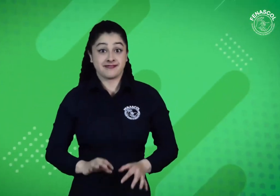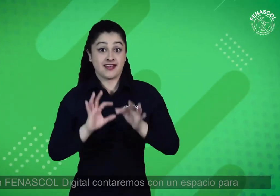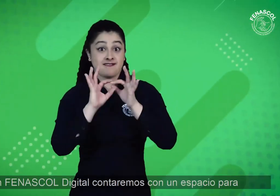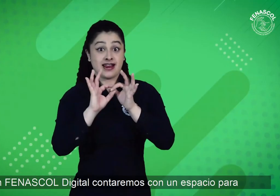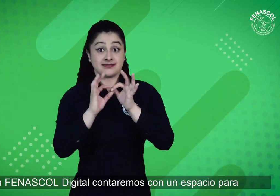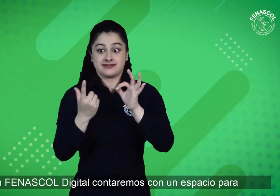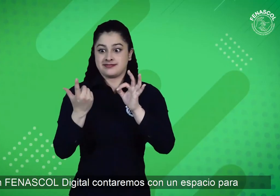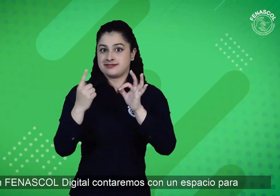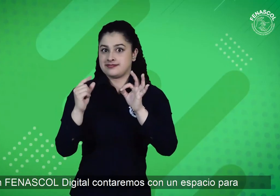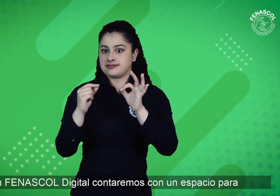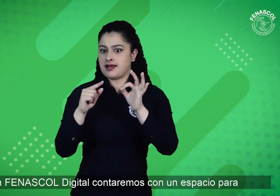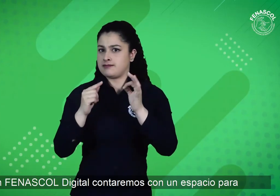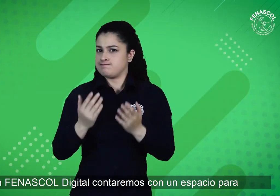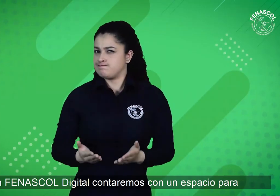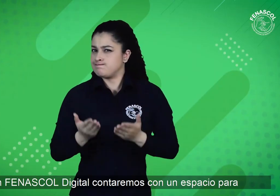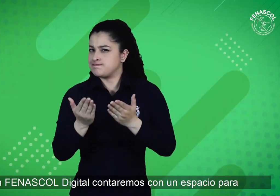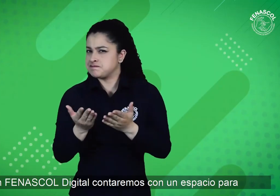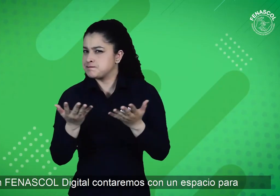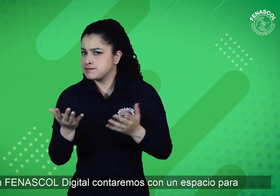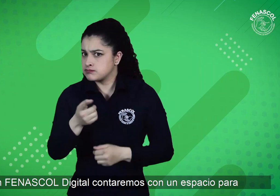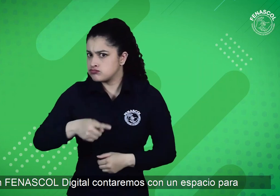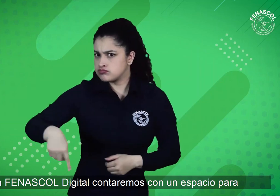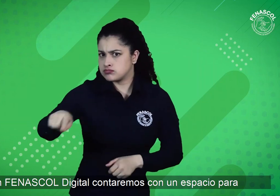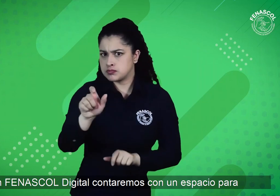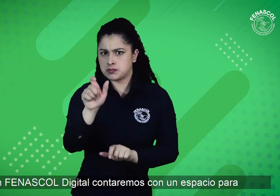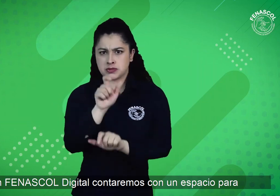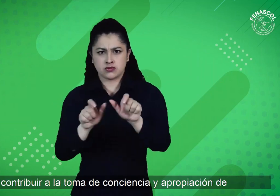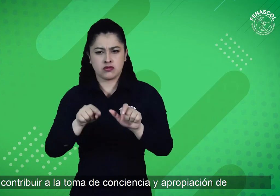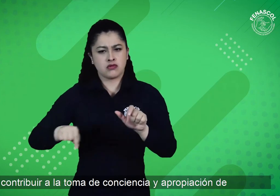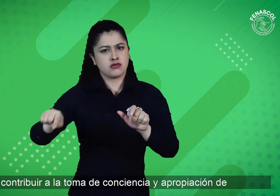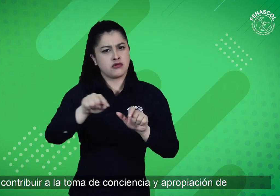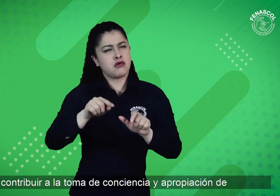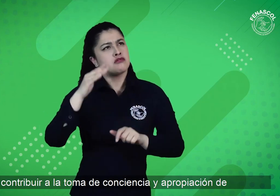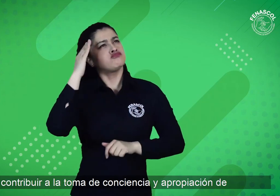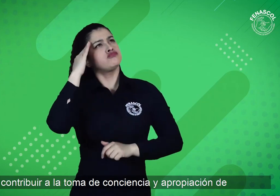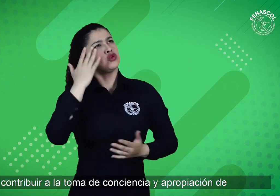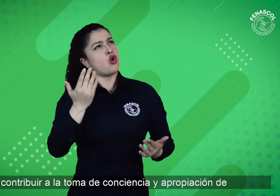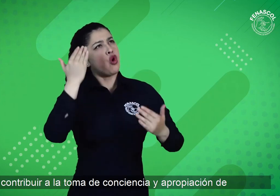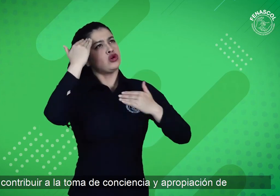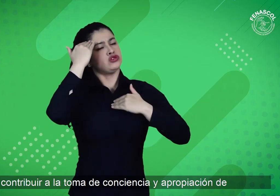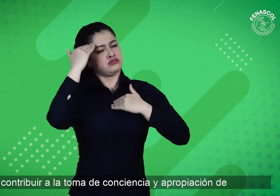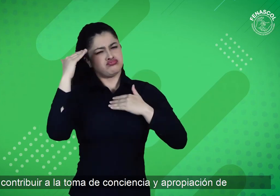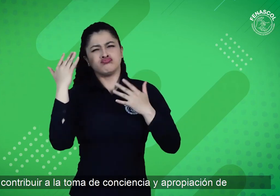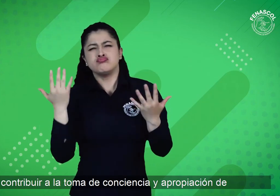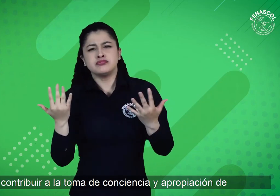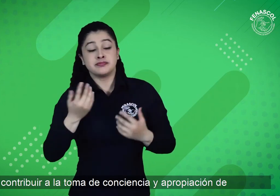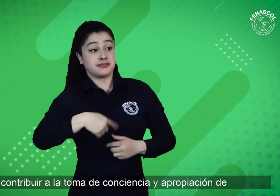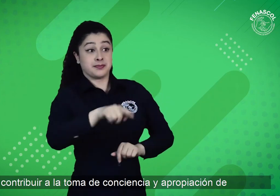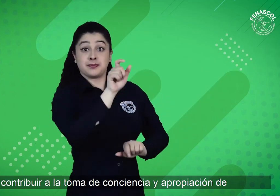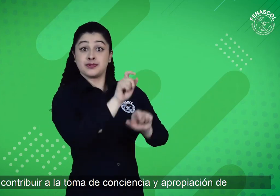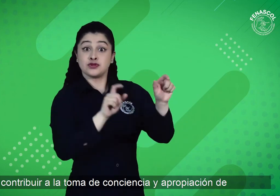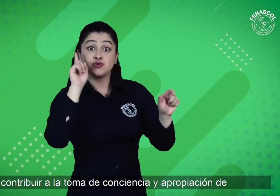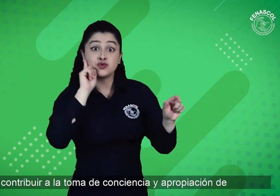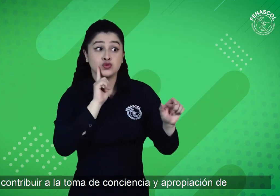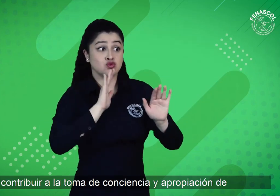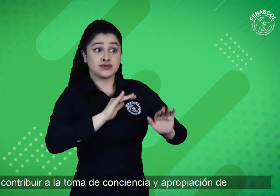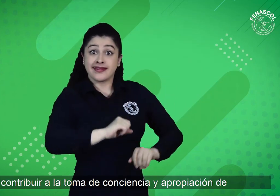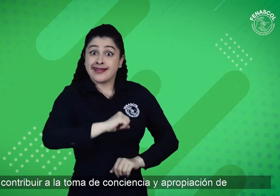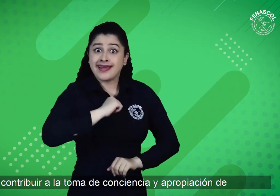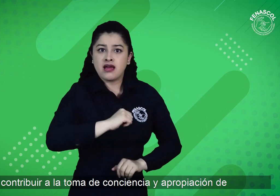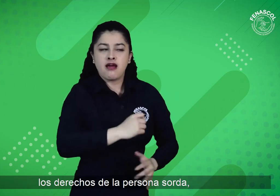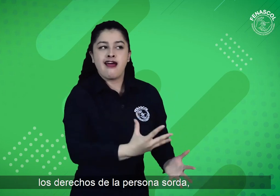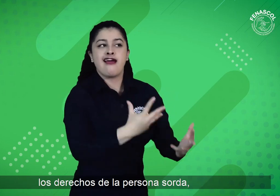En FENASCOL Digital contaremos con un espacio para contribuir a la toma de conciencia y apropiación